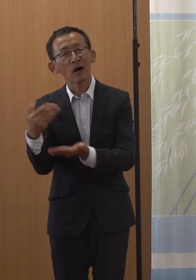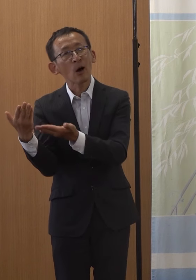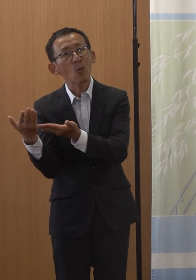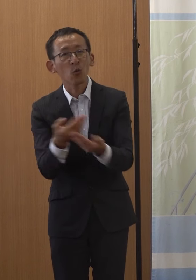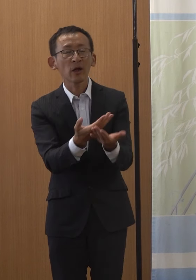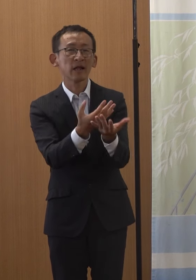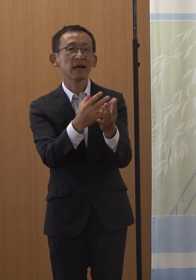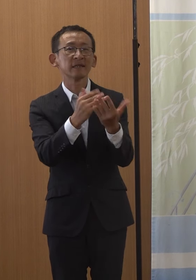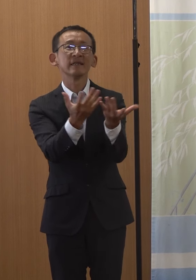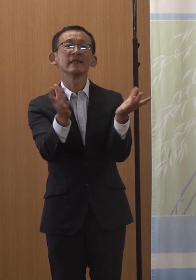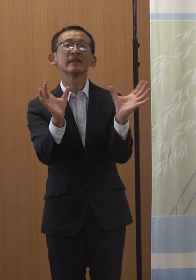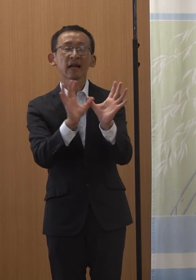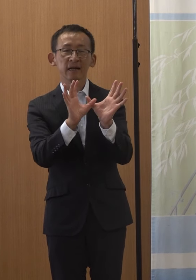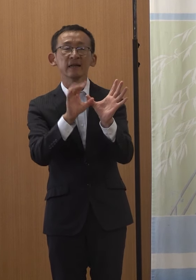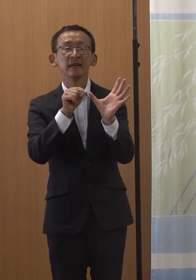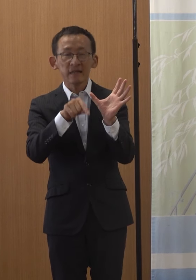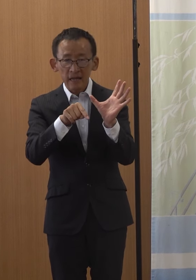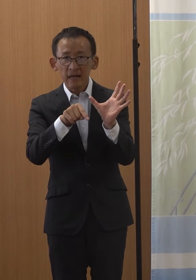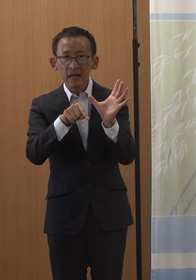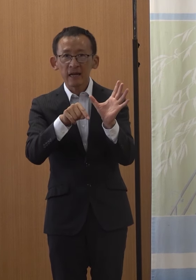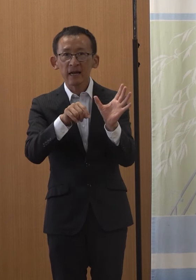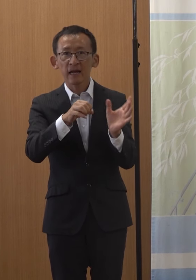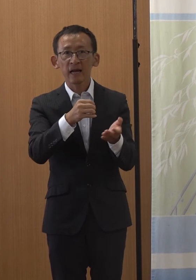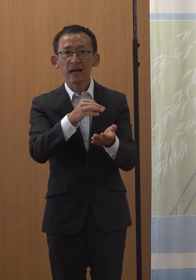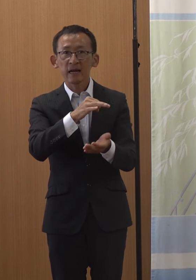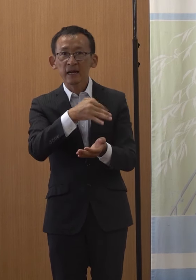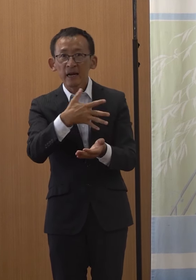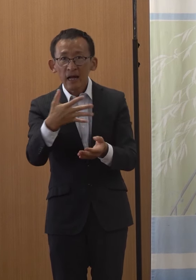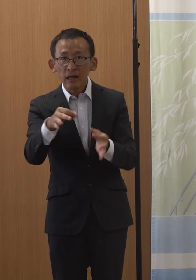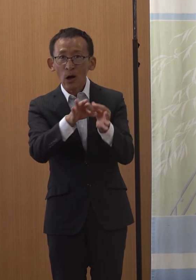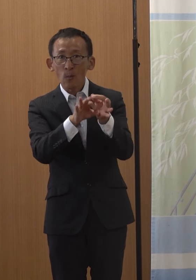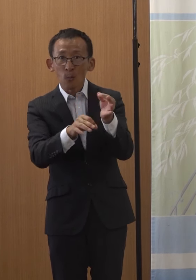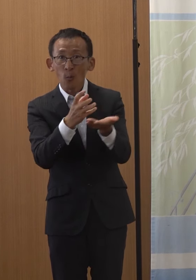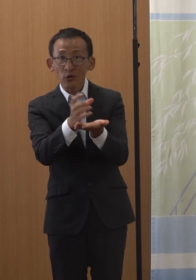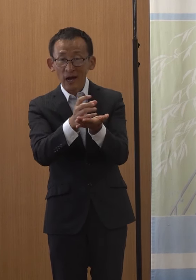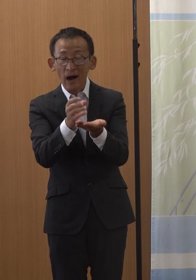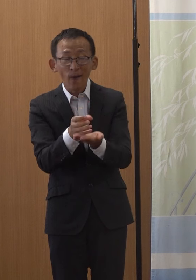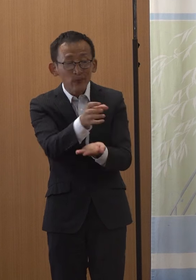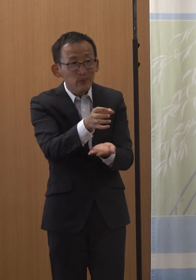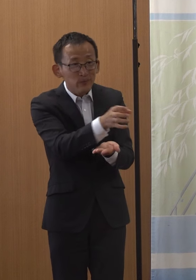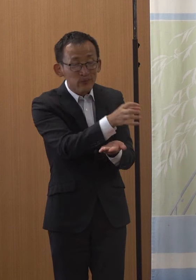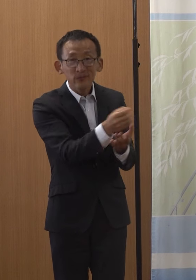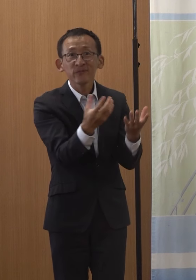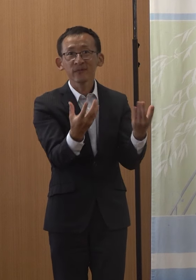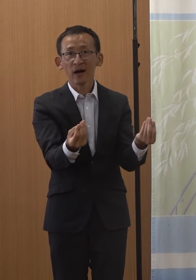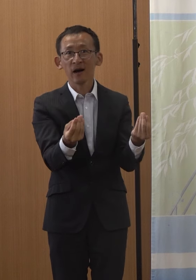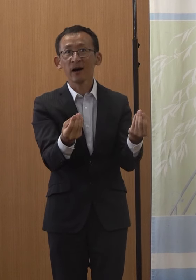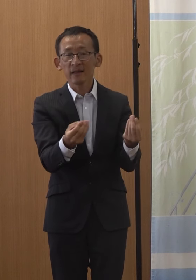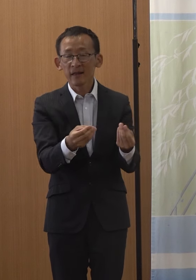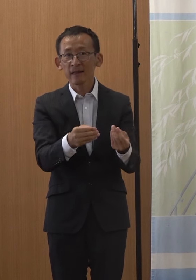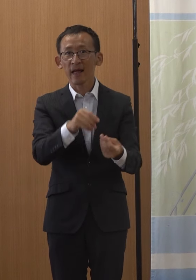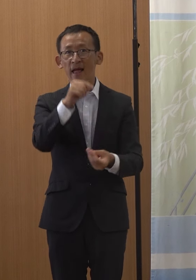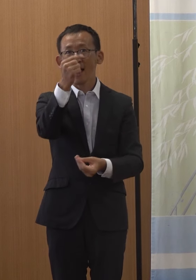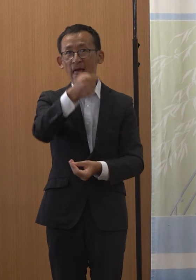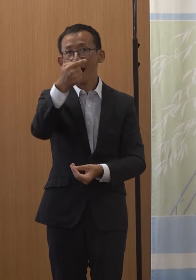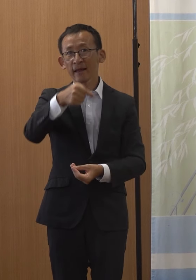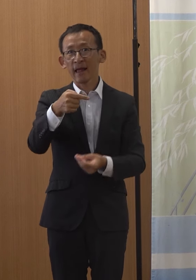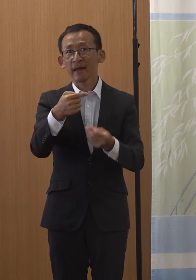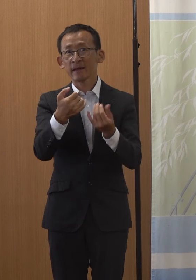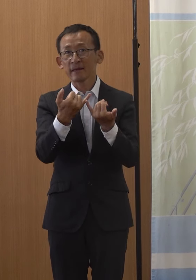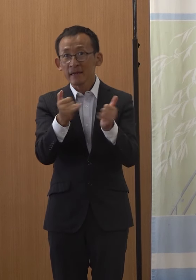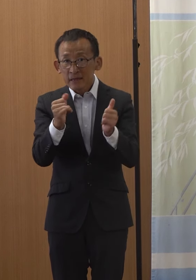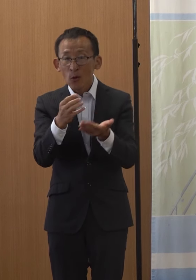方々に金ボチャの振る舞いというものをしていただいておりまして、合計1000人分のお茶を用意